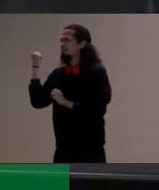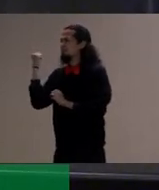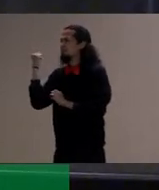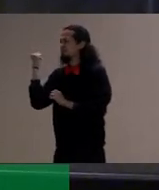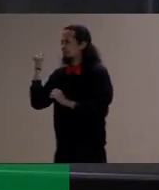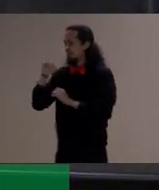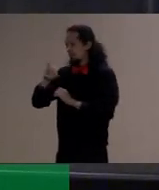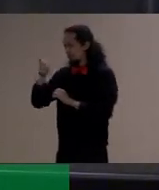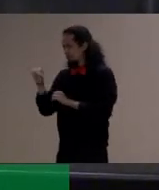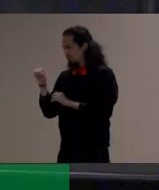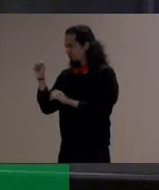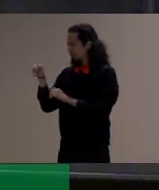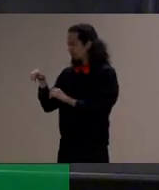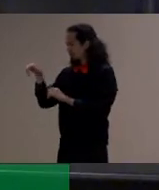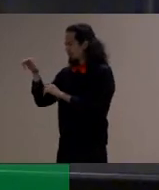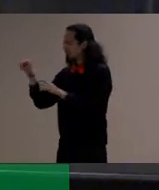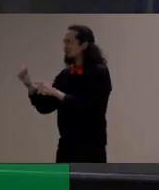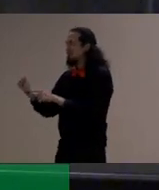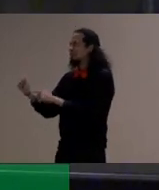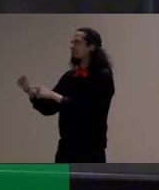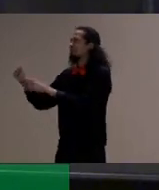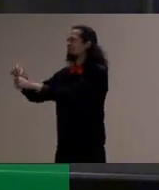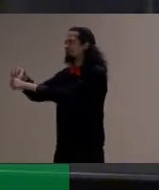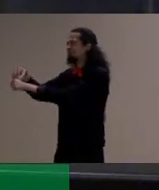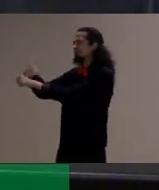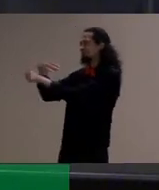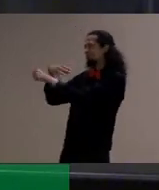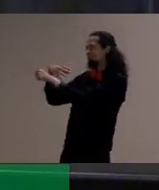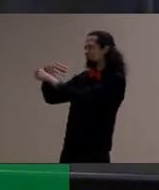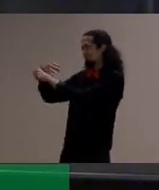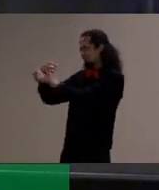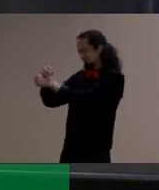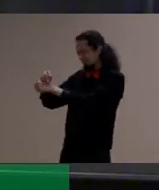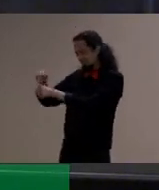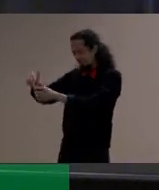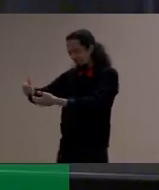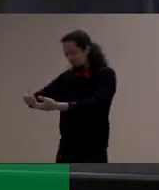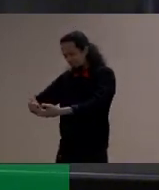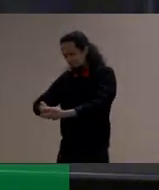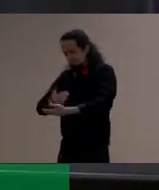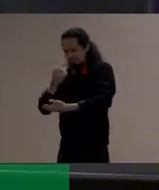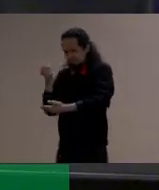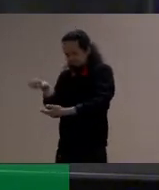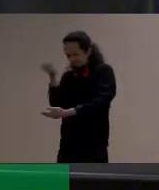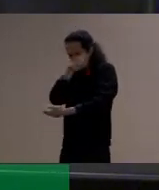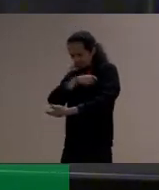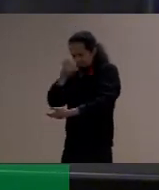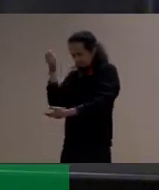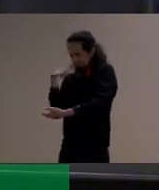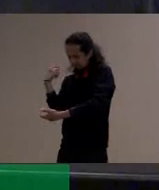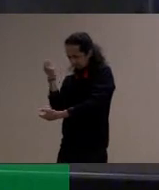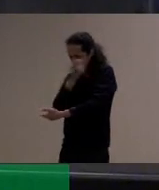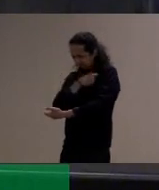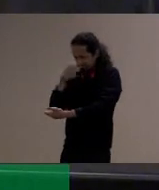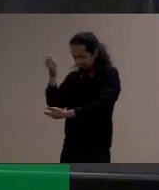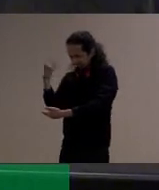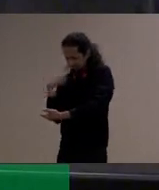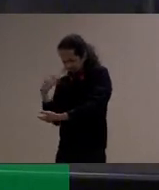Joana receito banho de arruda chá para